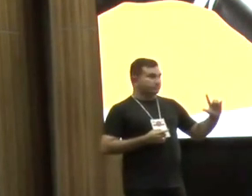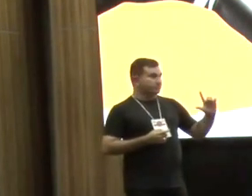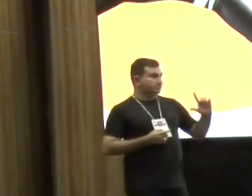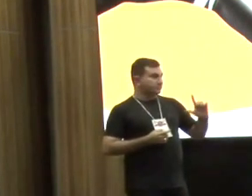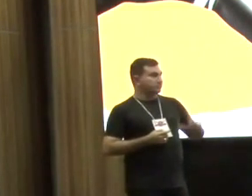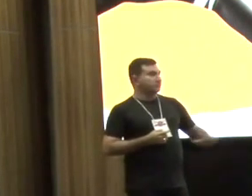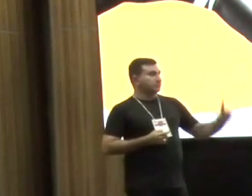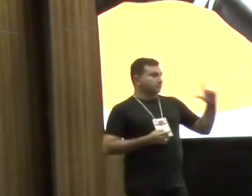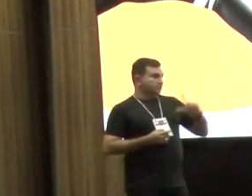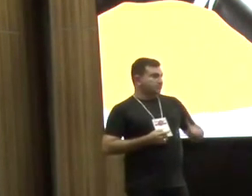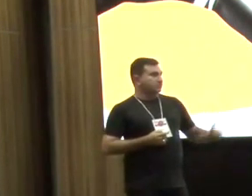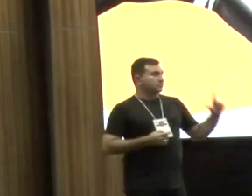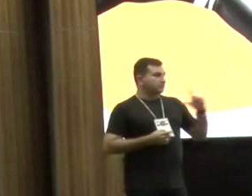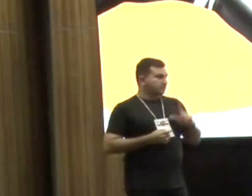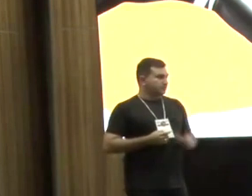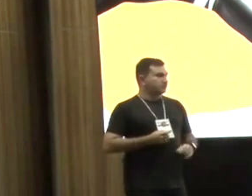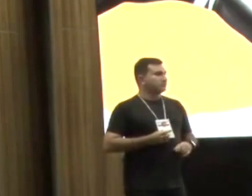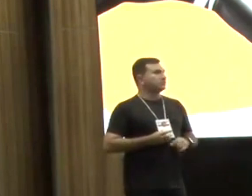tá.